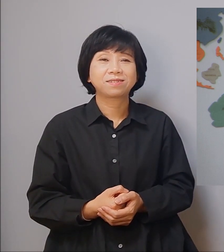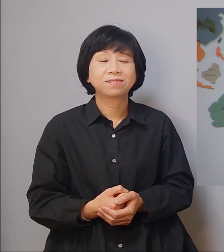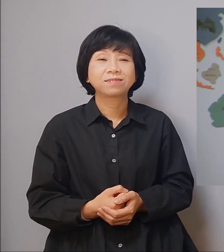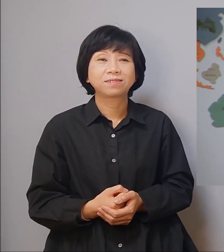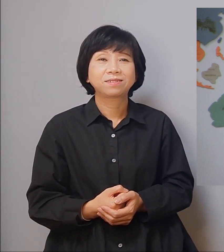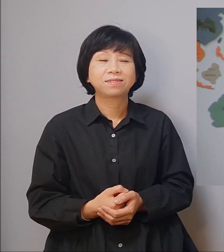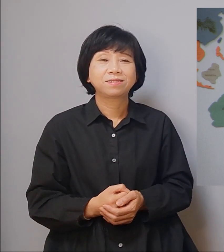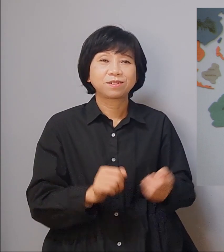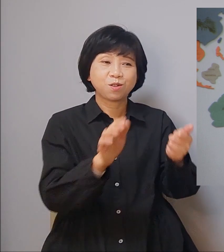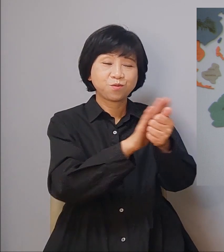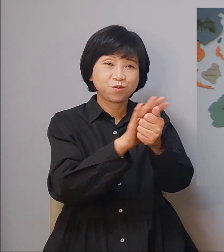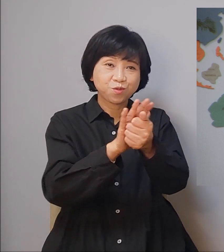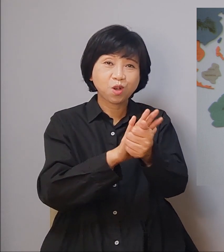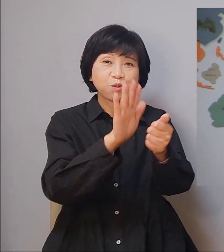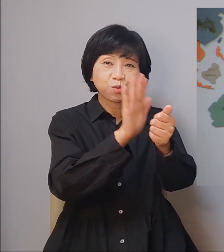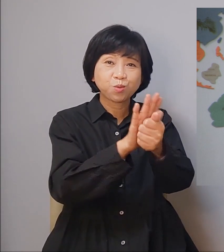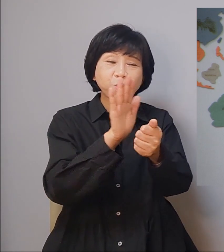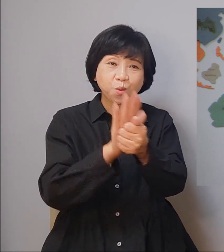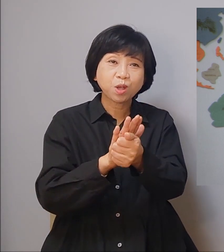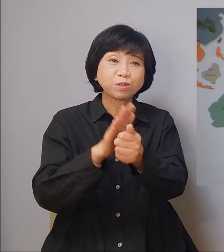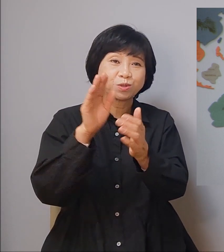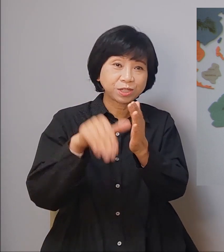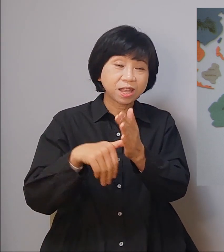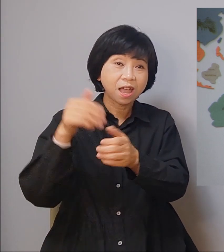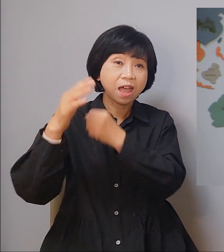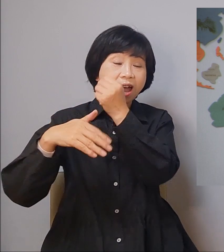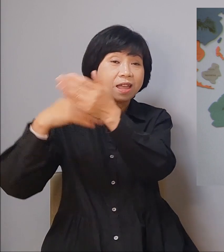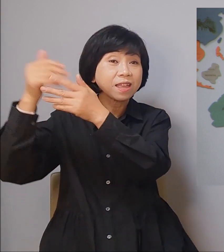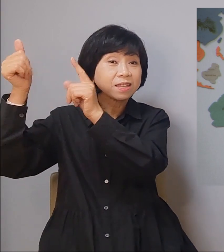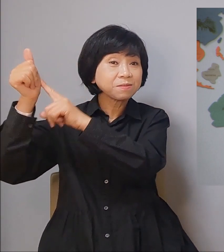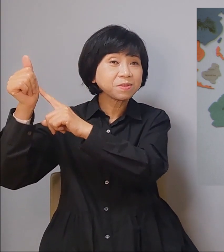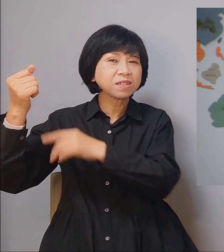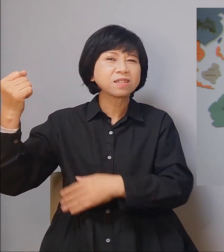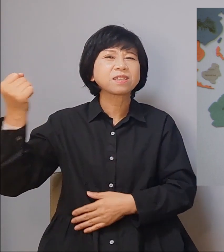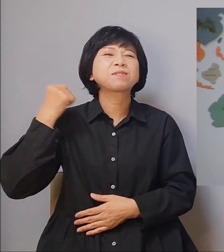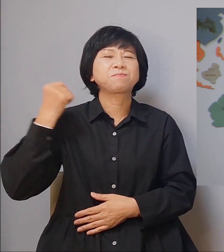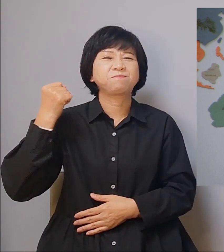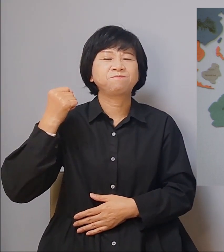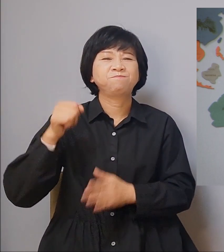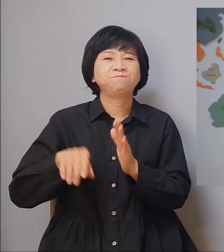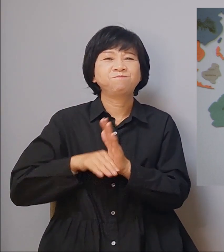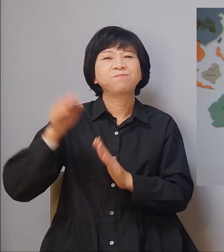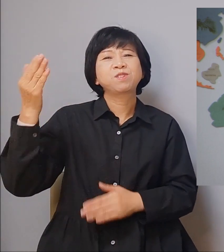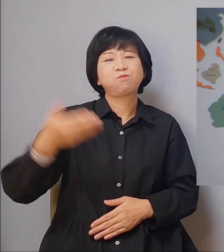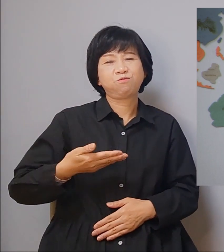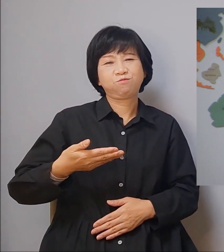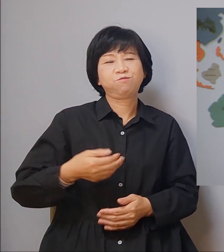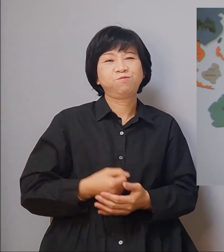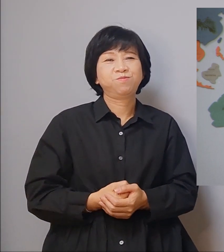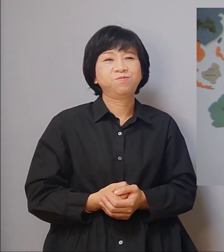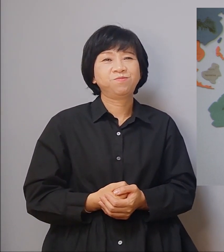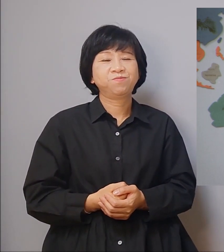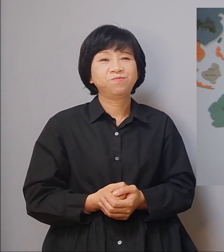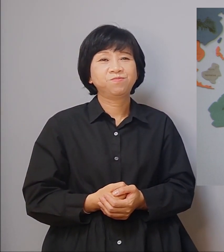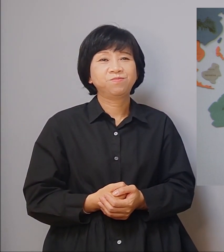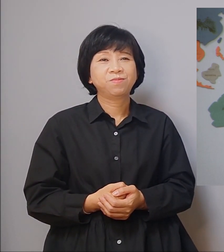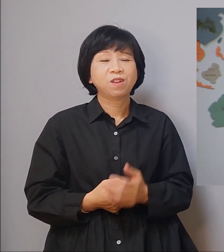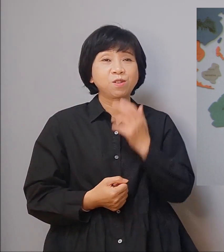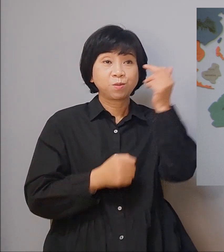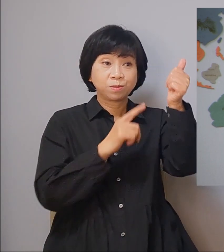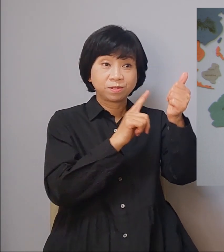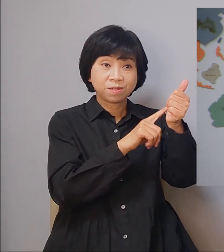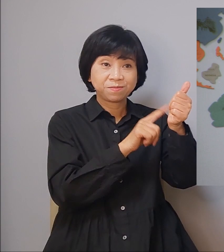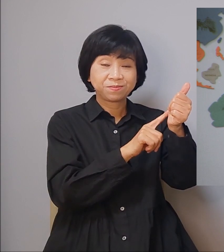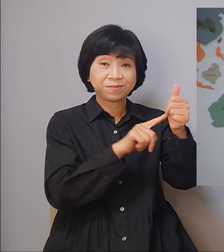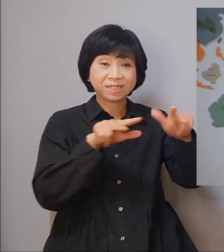그래야 하나님은 우리의 영적 배터리를 다시 충전시켜 주시는 겁니다. 그렇다면 요셉은 드디어 감옥에서